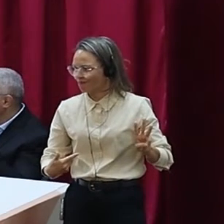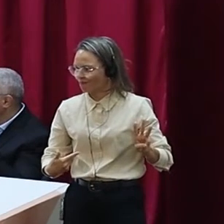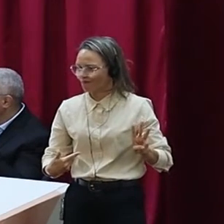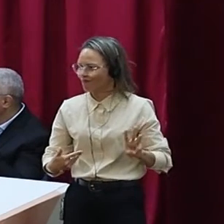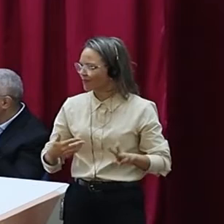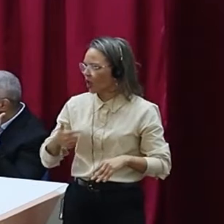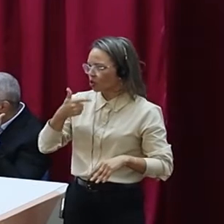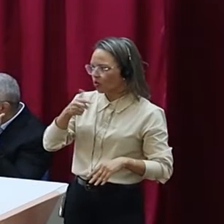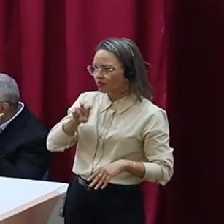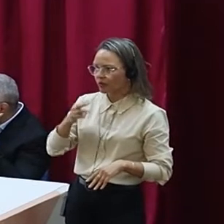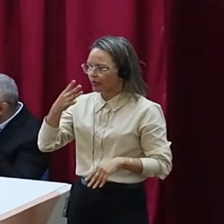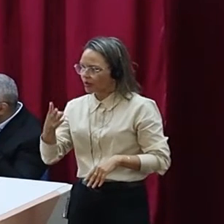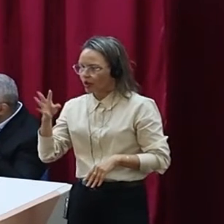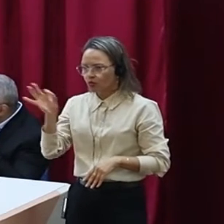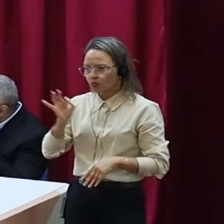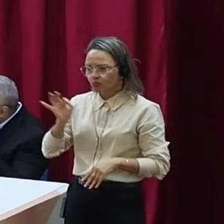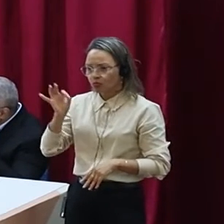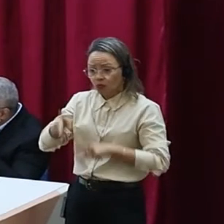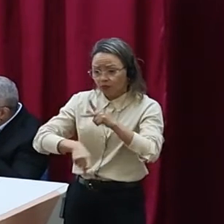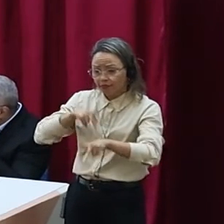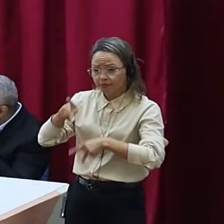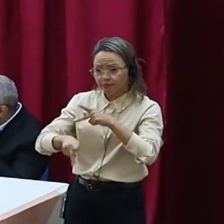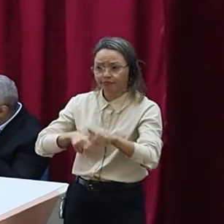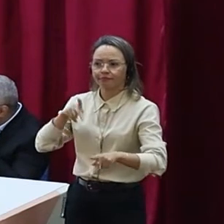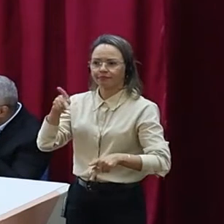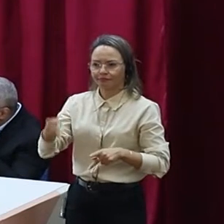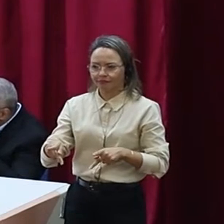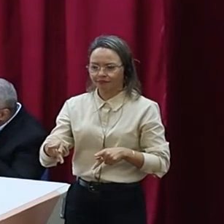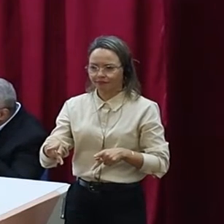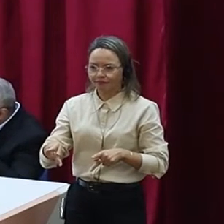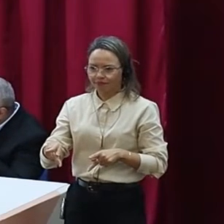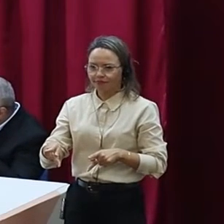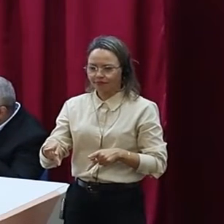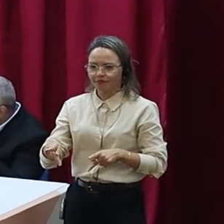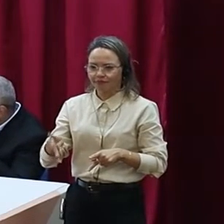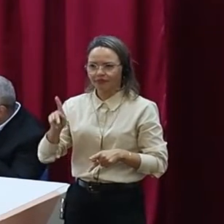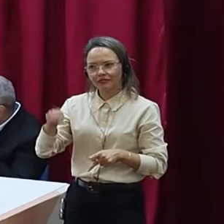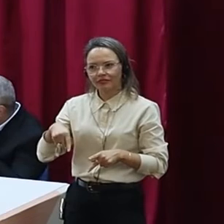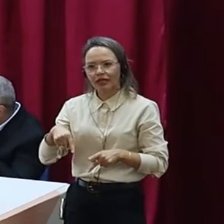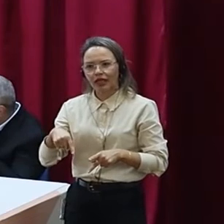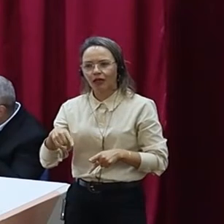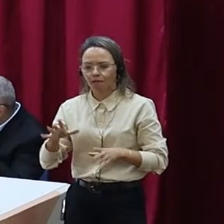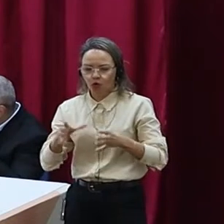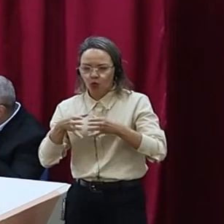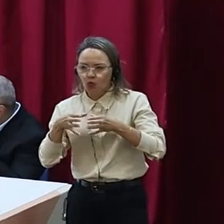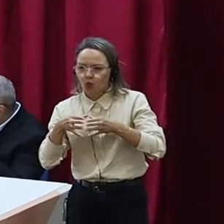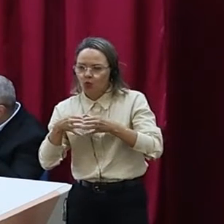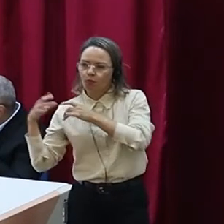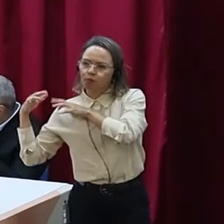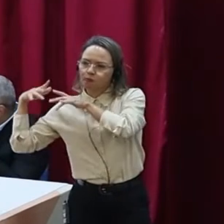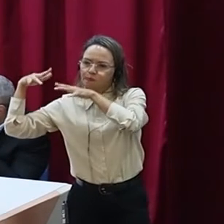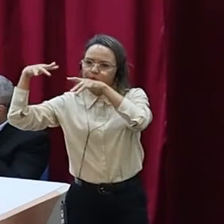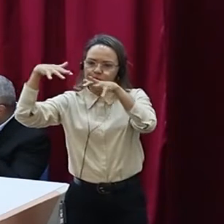2,3% de la población paraguaya. La lengua de señas paraguaya o Libra de Brasil, lenguas de comunidades inmigrantes y lenguas